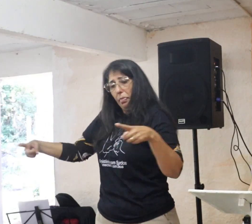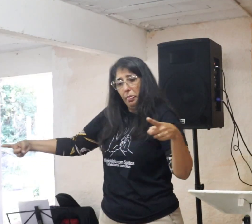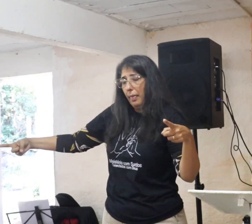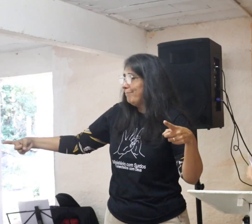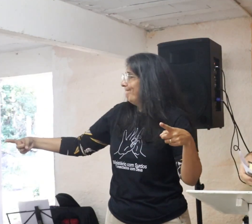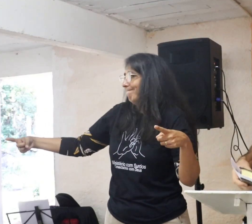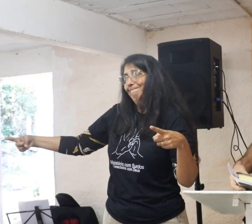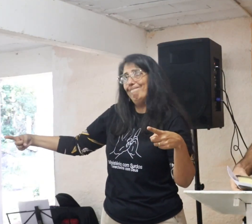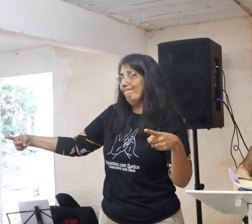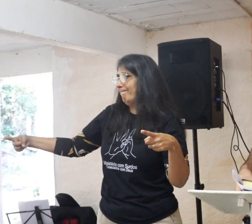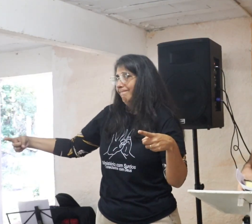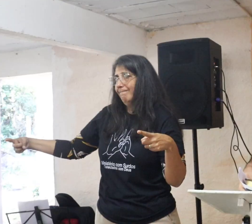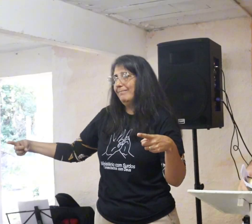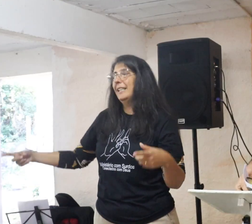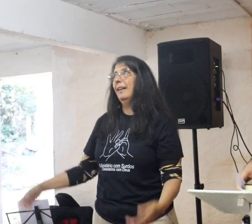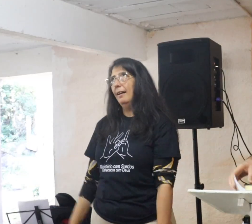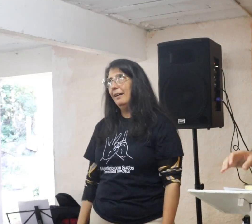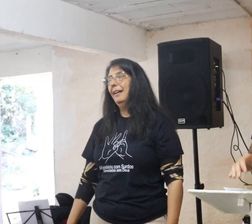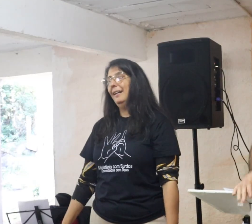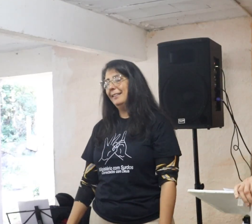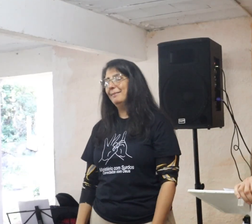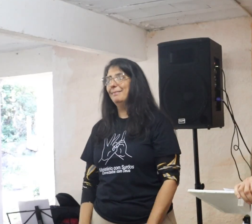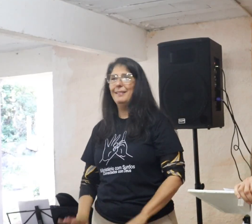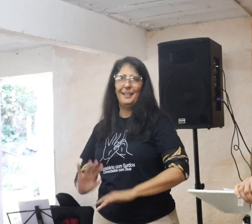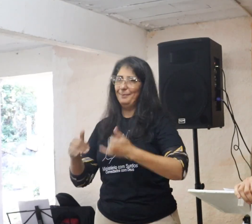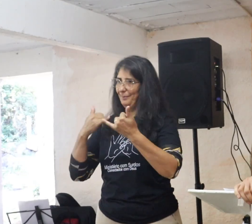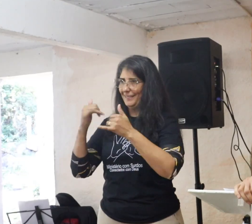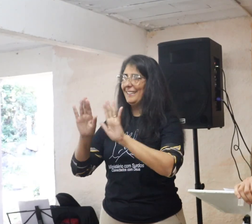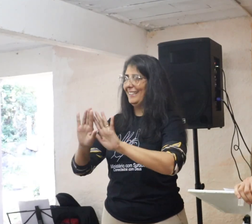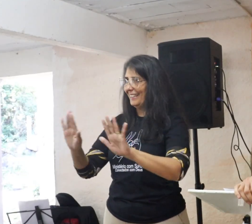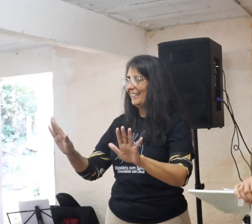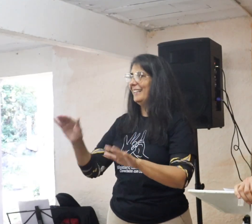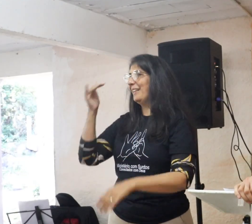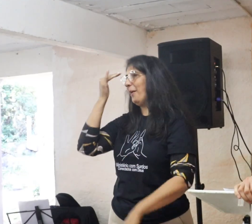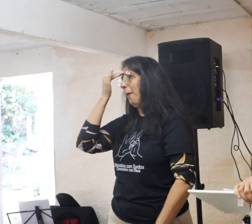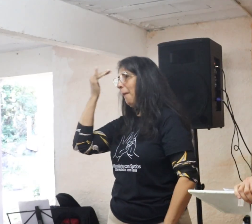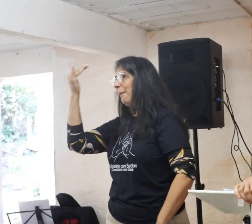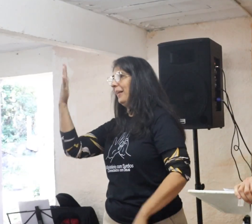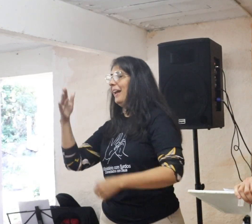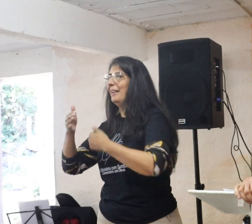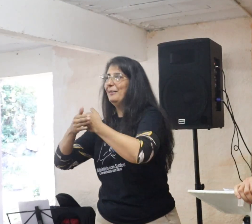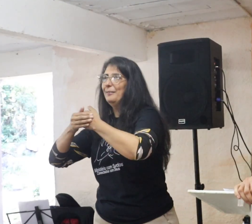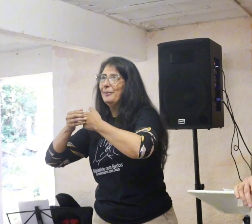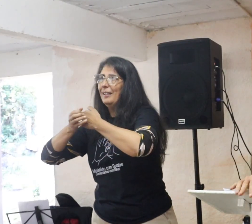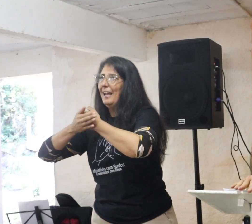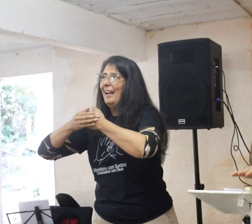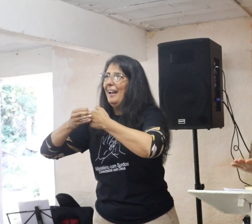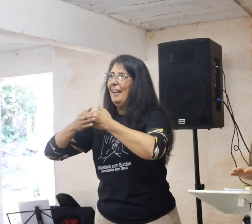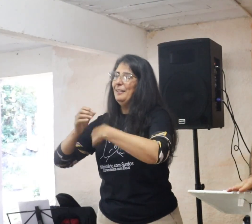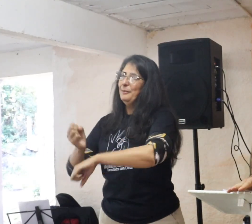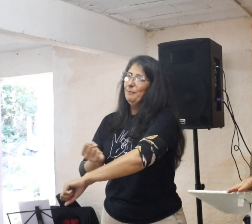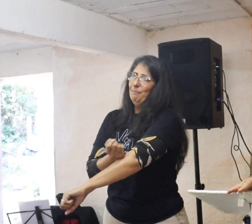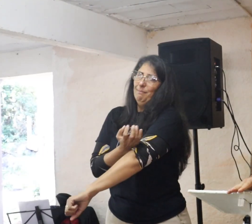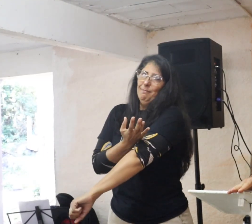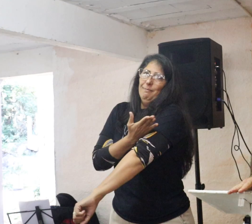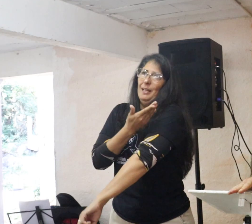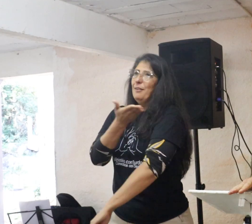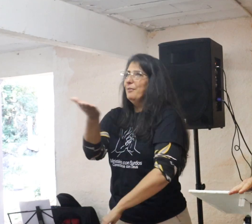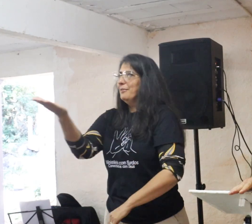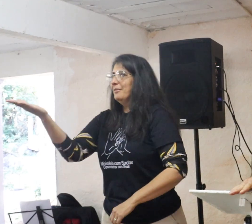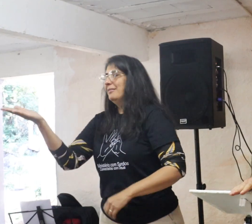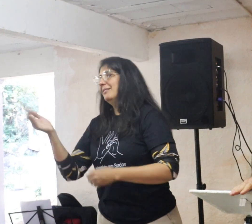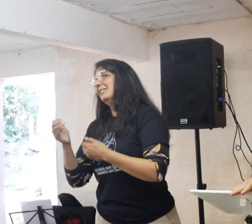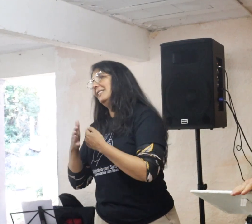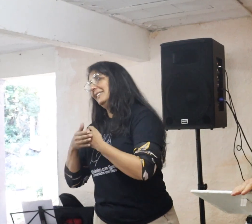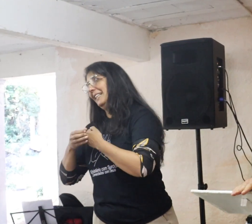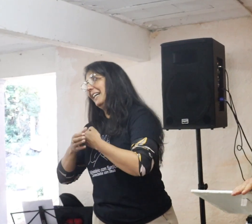Queridos, meus irmãos, muito obrigado pelo carinho, né? Assim, emocionante, comovente, né? O carinho dos irmãos.